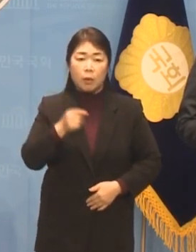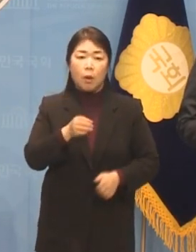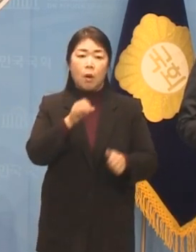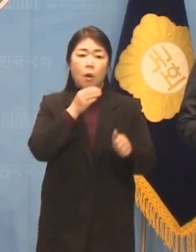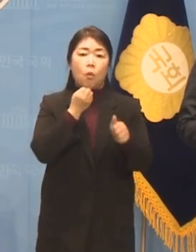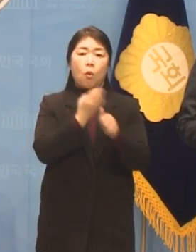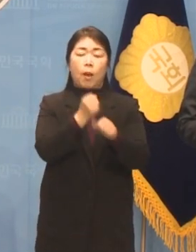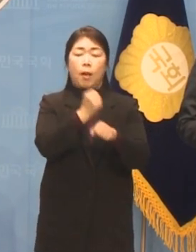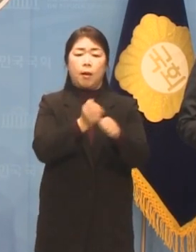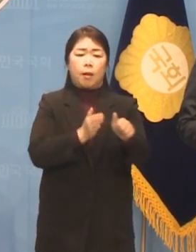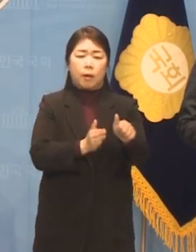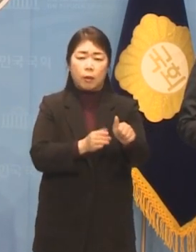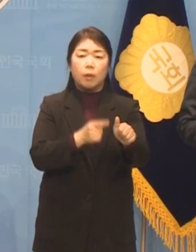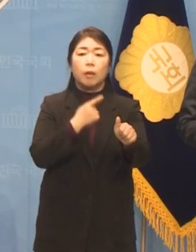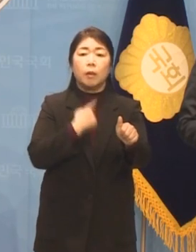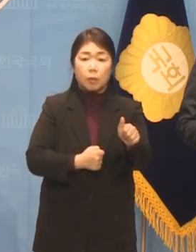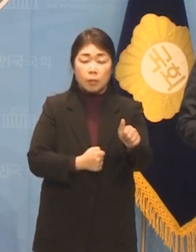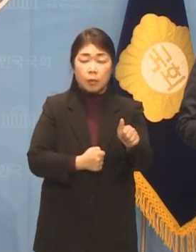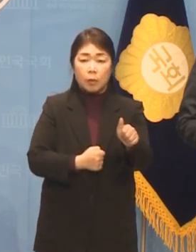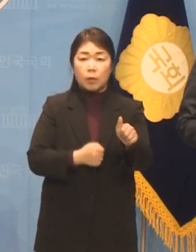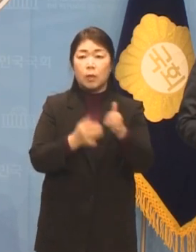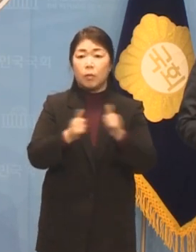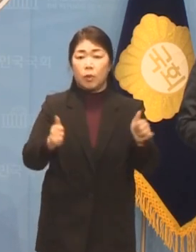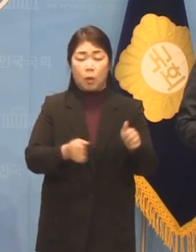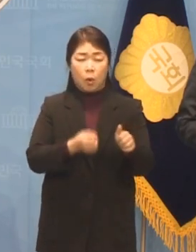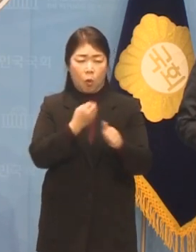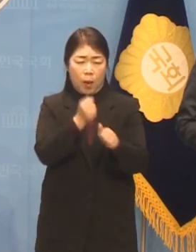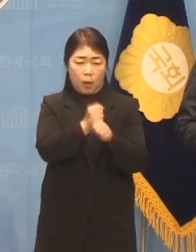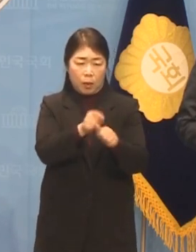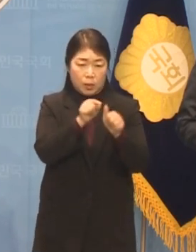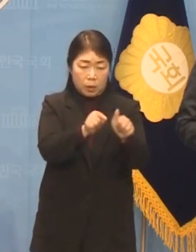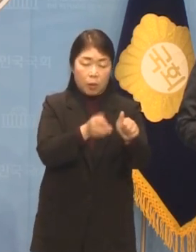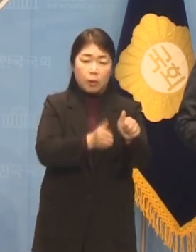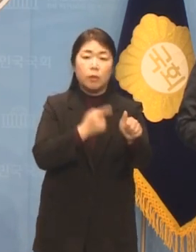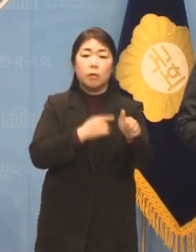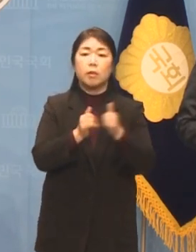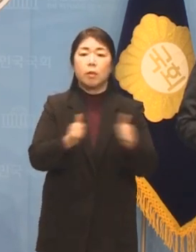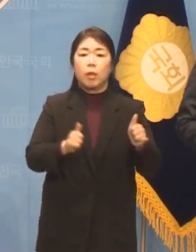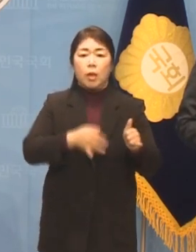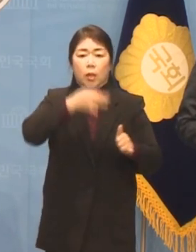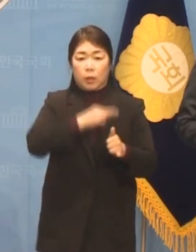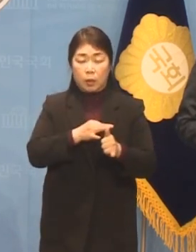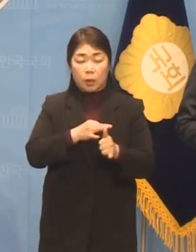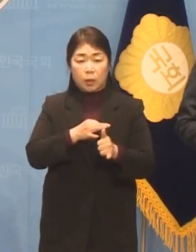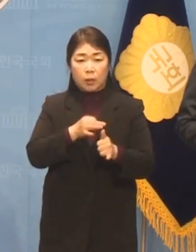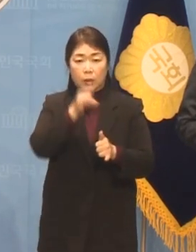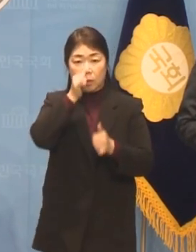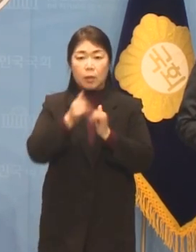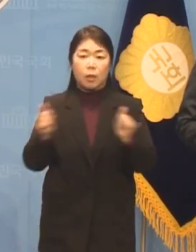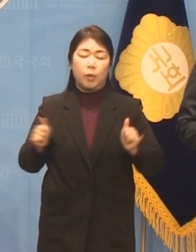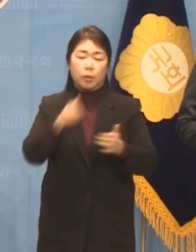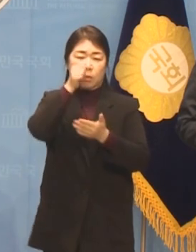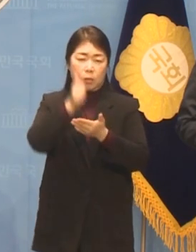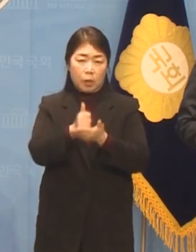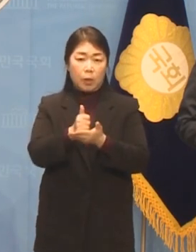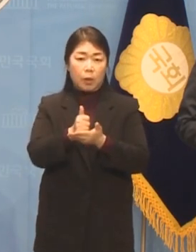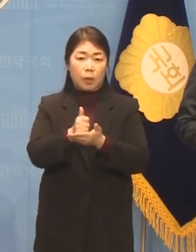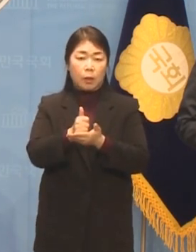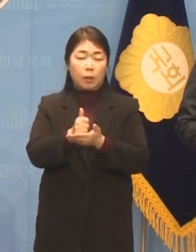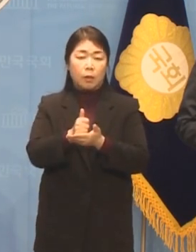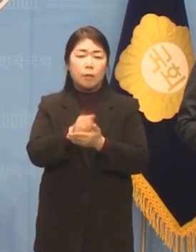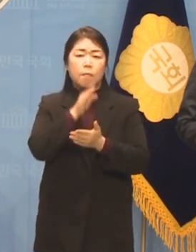고발 사주로 이익을 본 자가 배후이고 몸통일 것입니다. 손준성이 작성한 고발